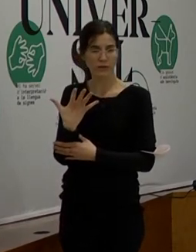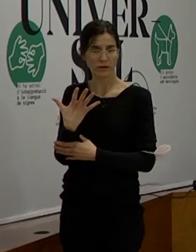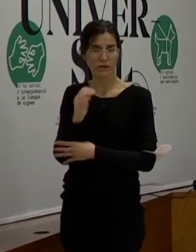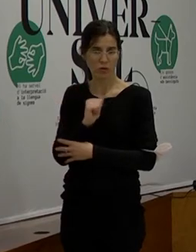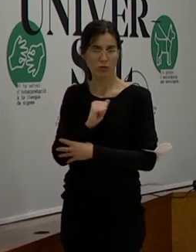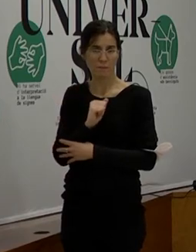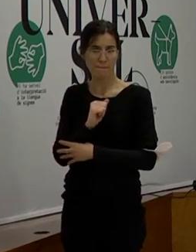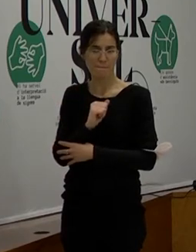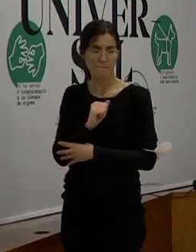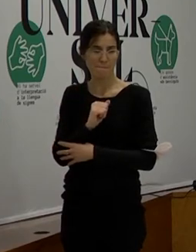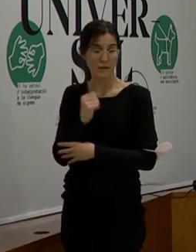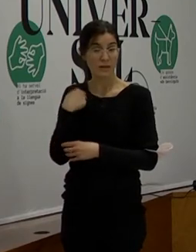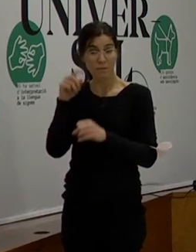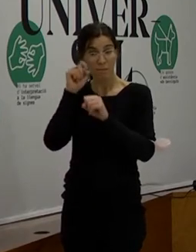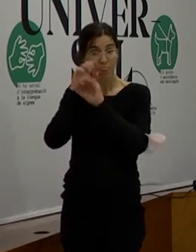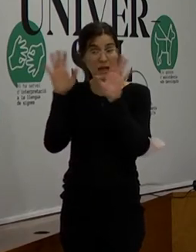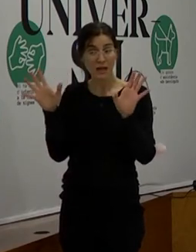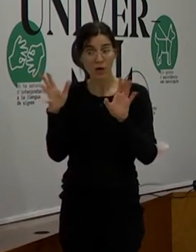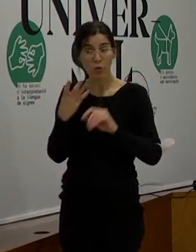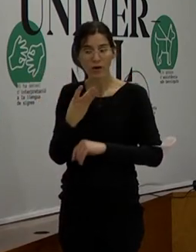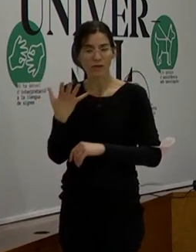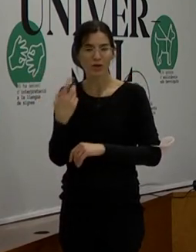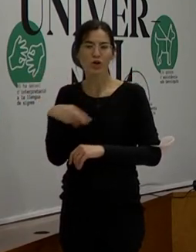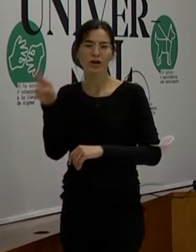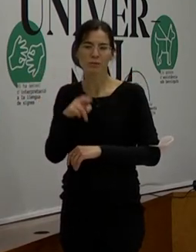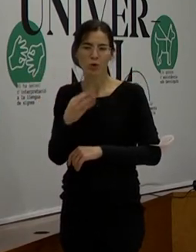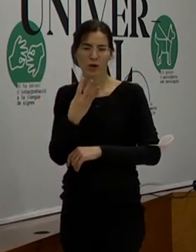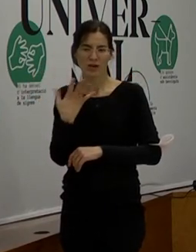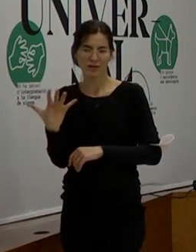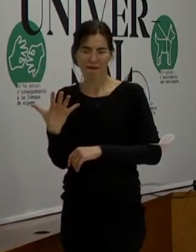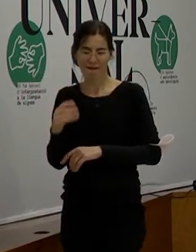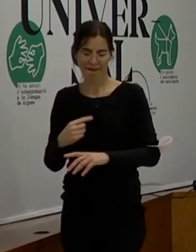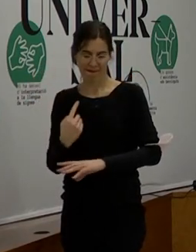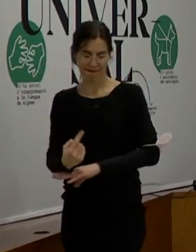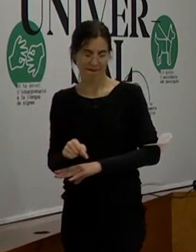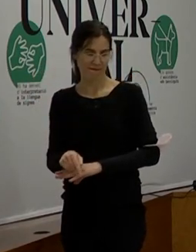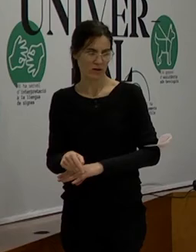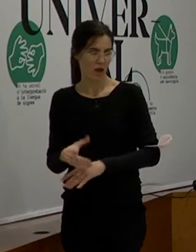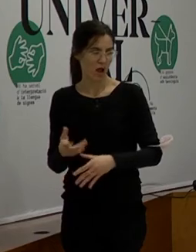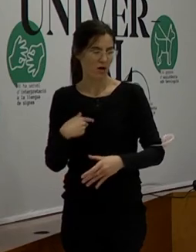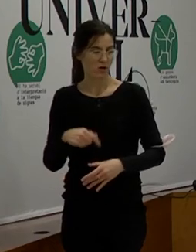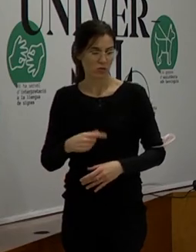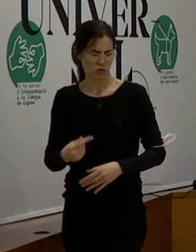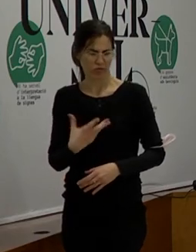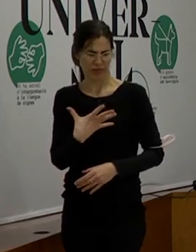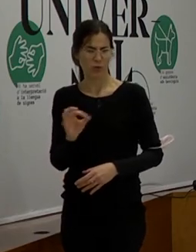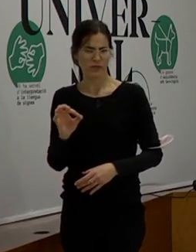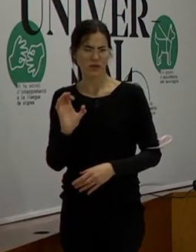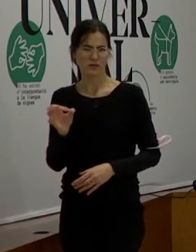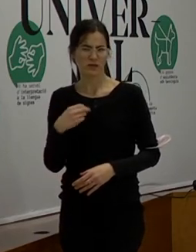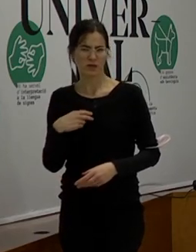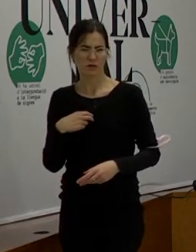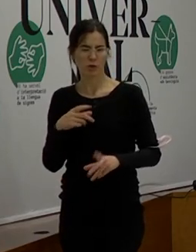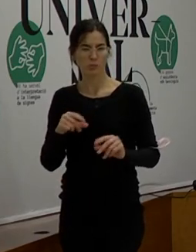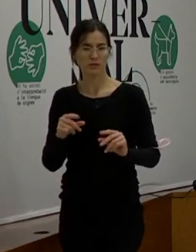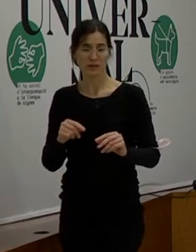45. ¿Está claro? Repito, 45. Oh, yo estoy a 50, sí, pero es que mis pies no llegan